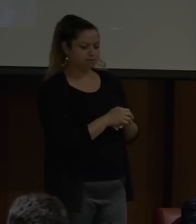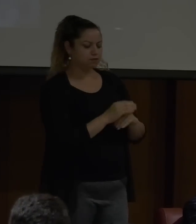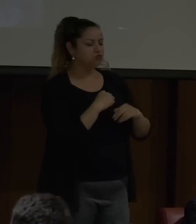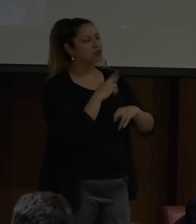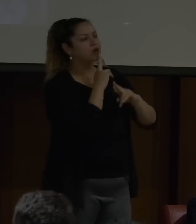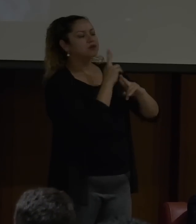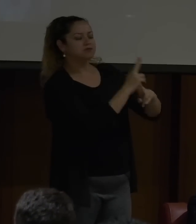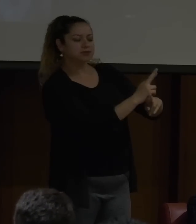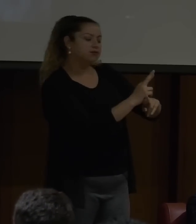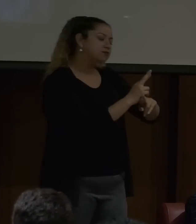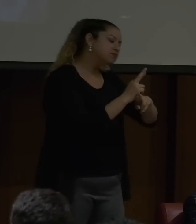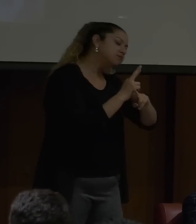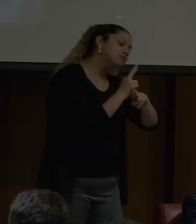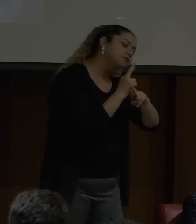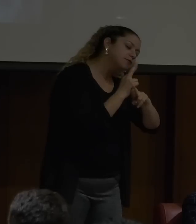algo.